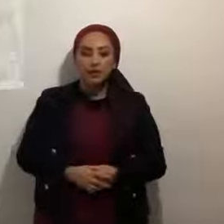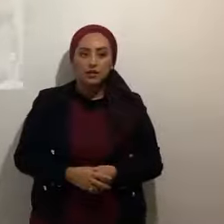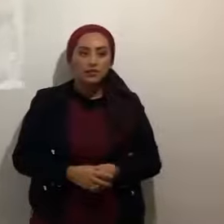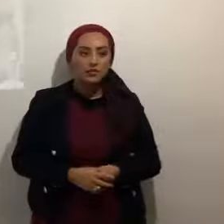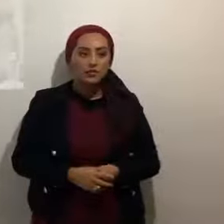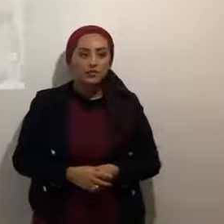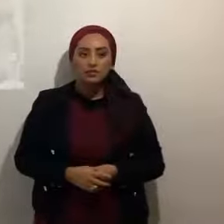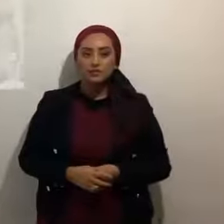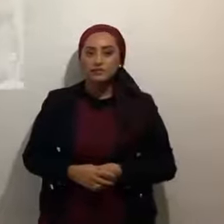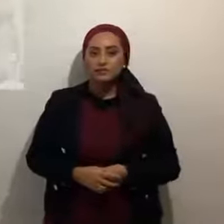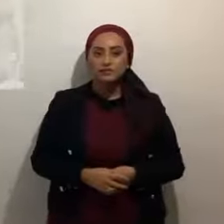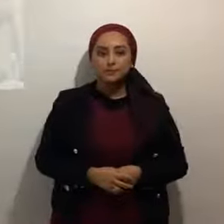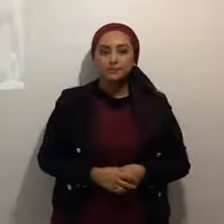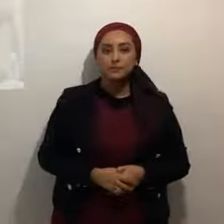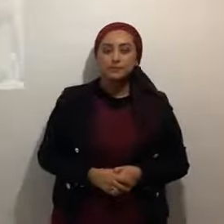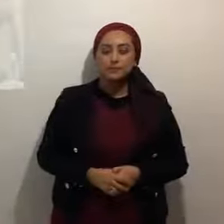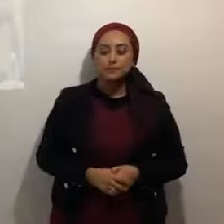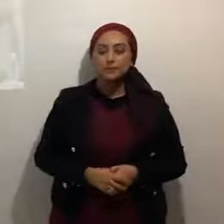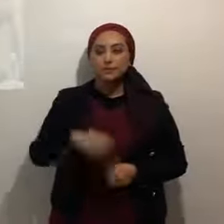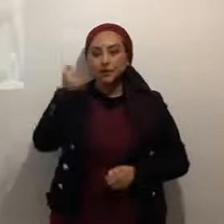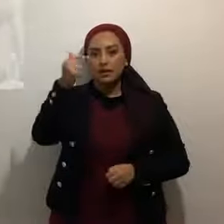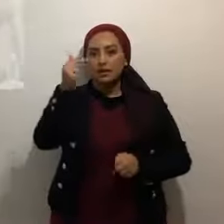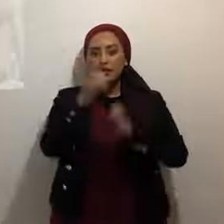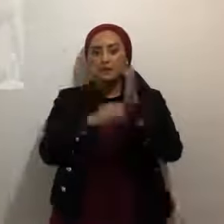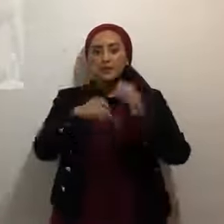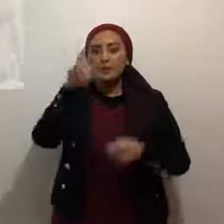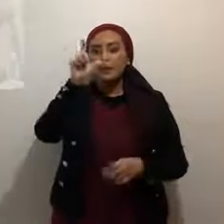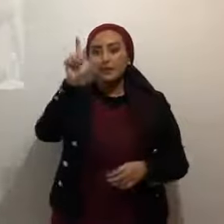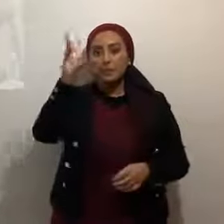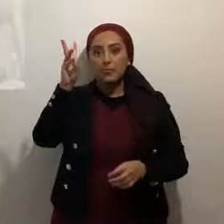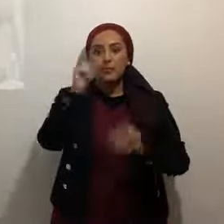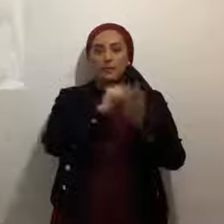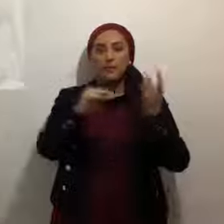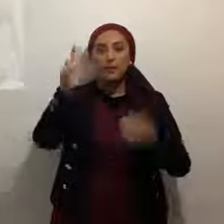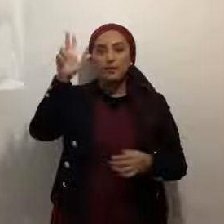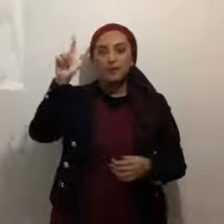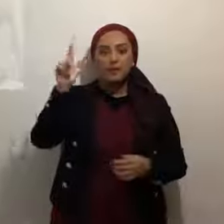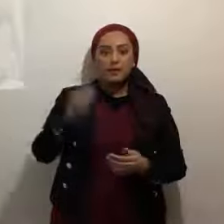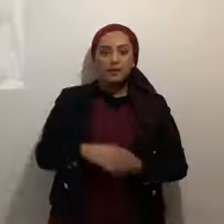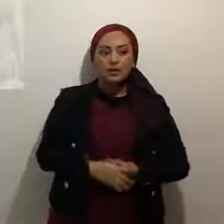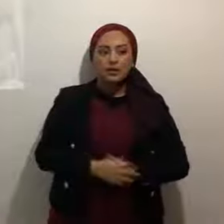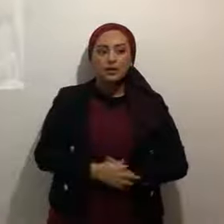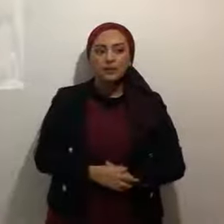26, perdónenme. Bereshit 26, verso 23 al